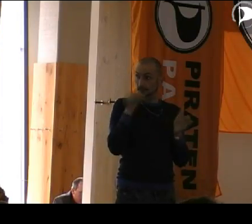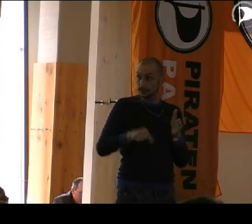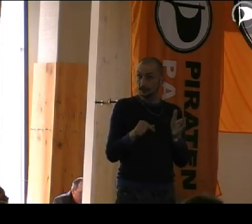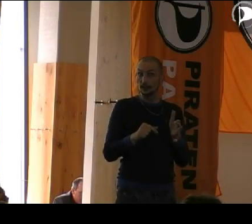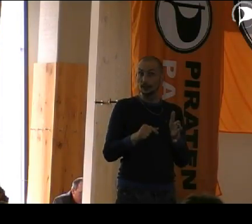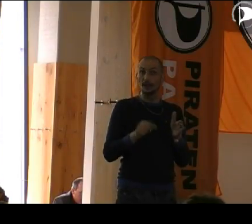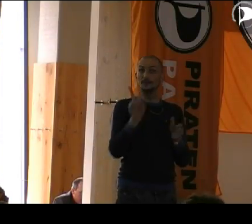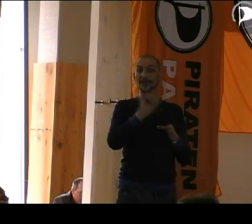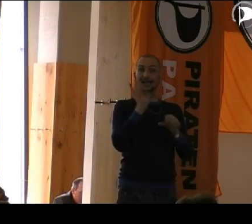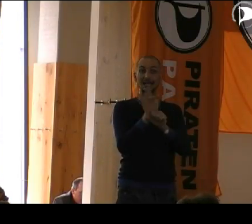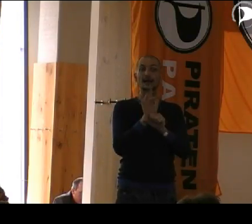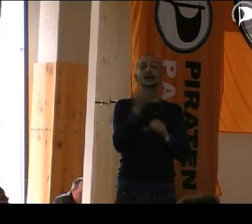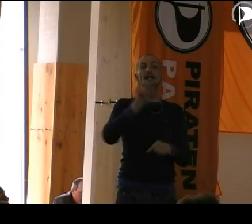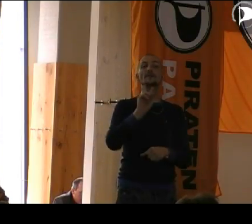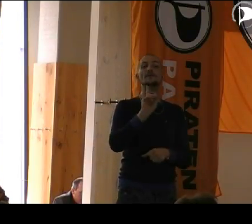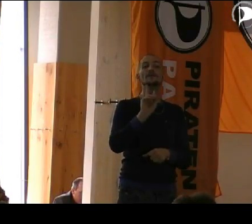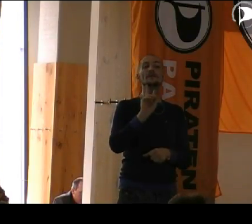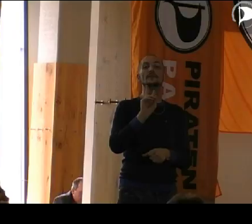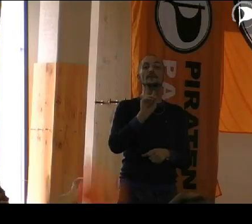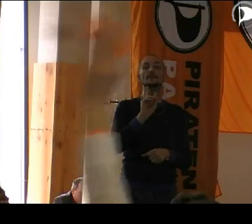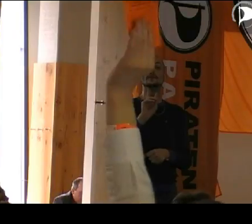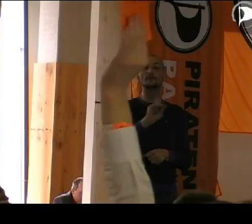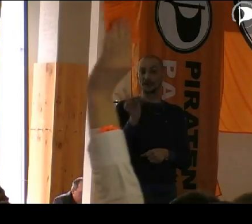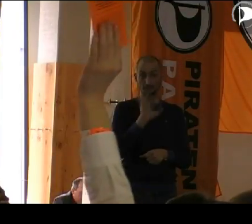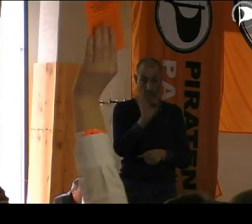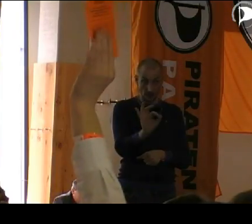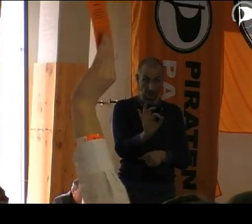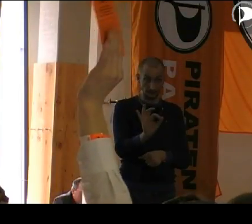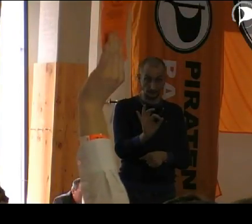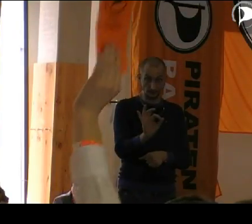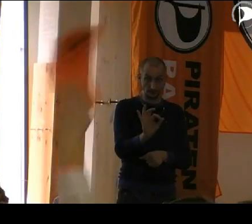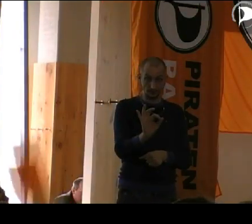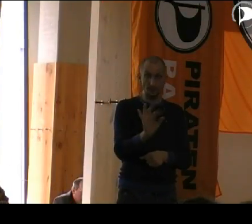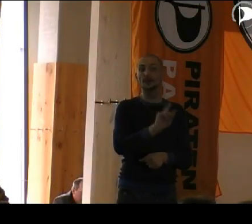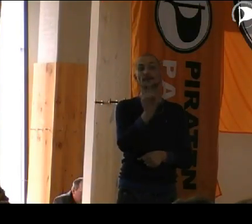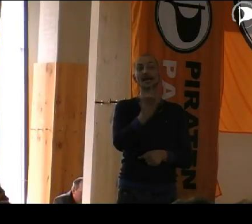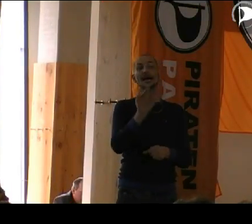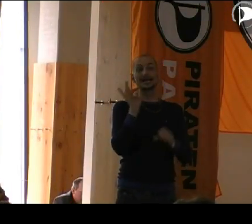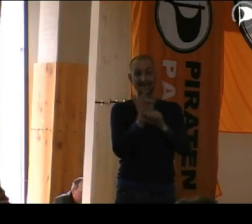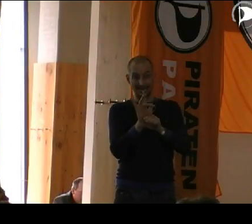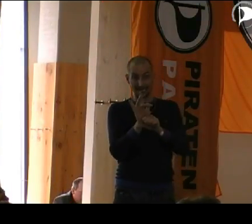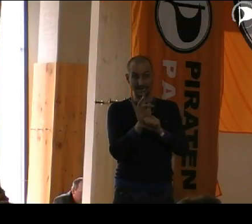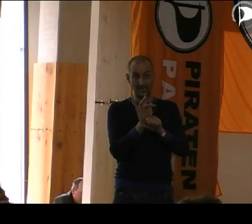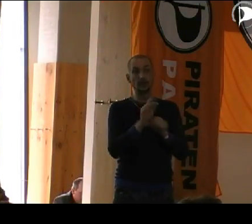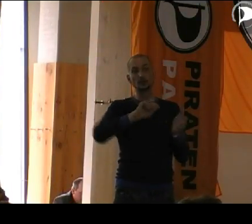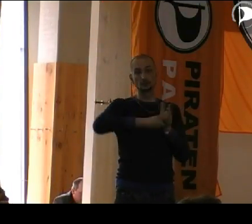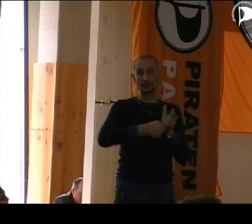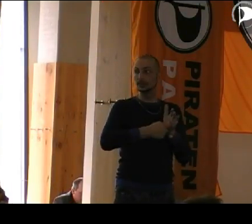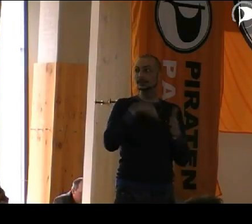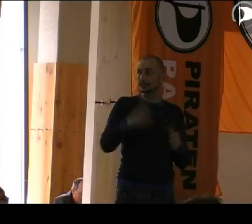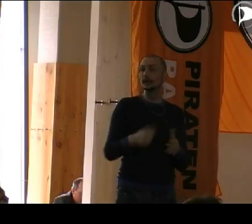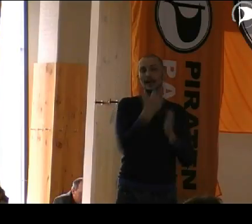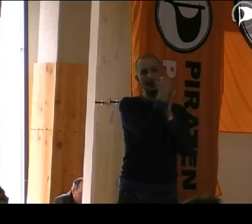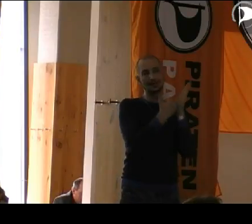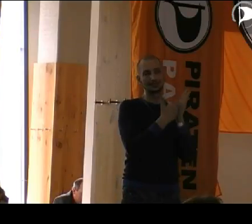wer ist dafür die rednerliste zu schließen er ist jegliche dieser liste zu schließen dieses gerät